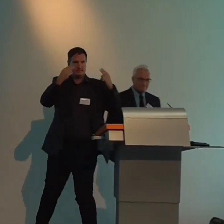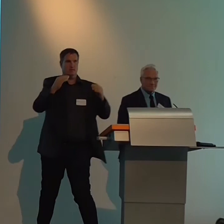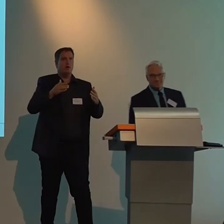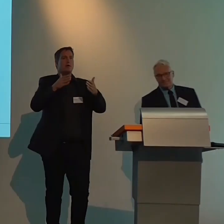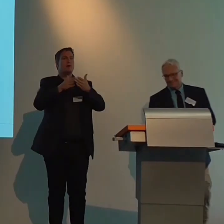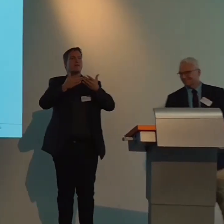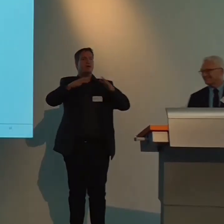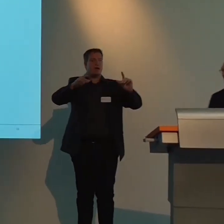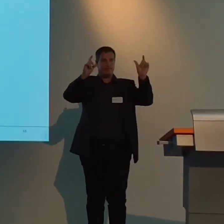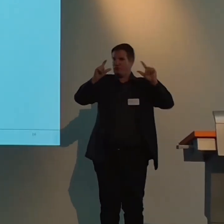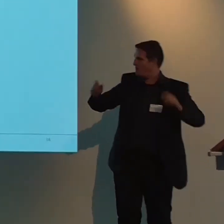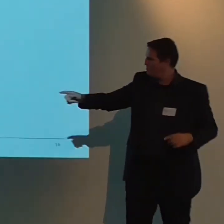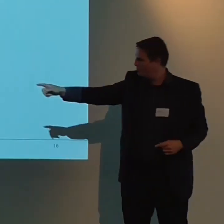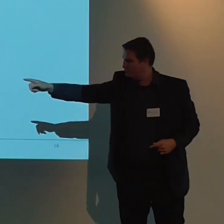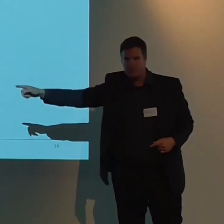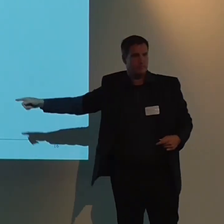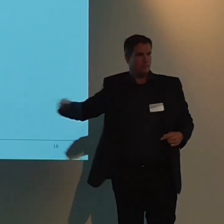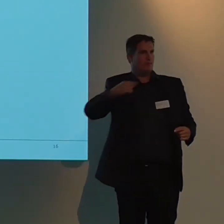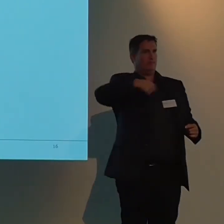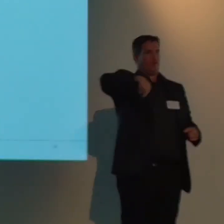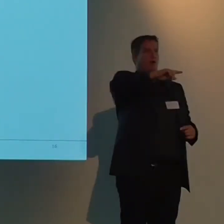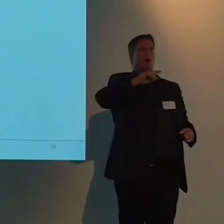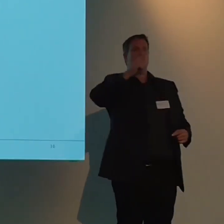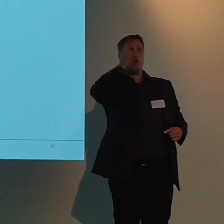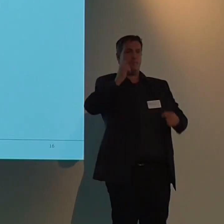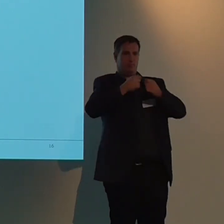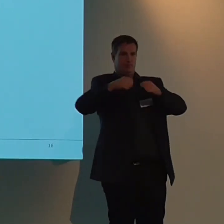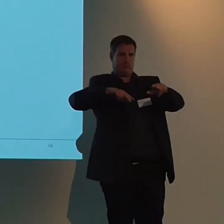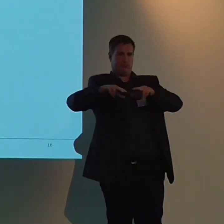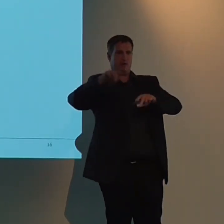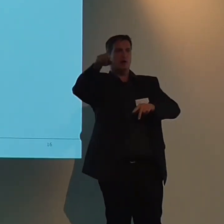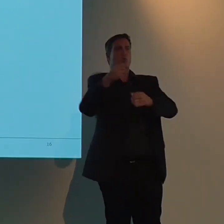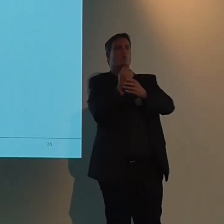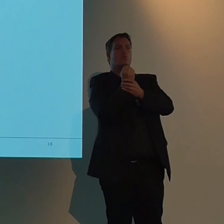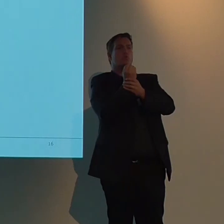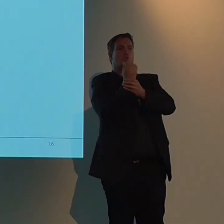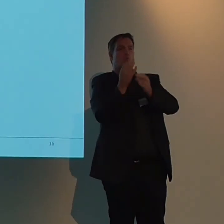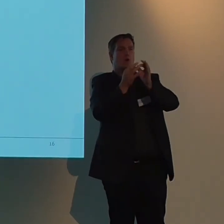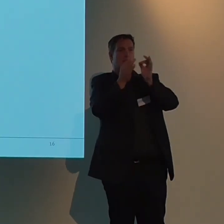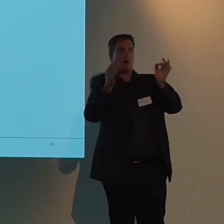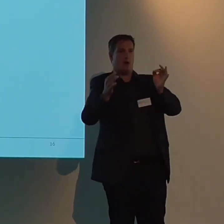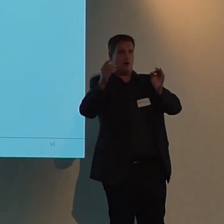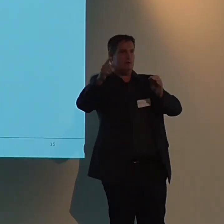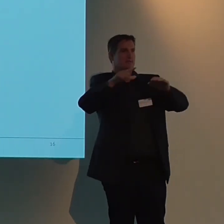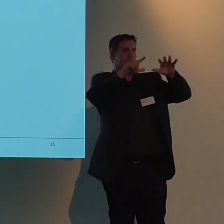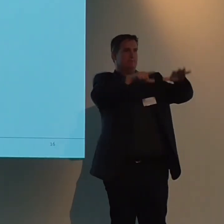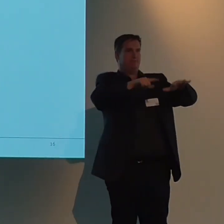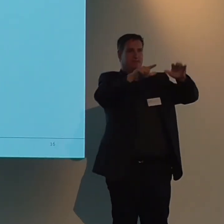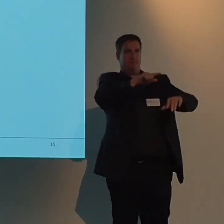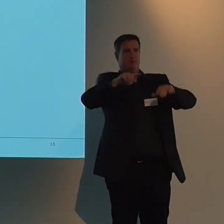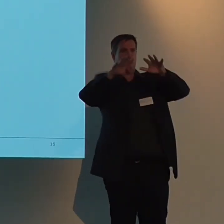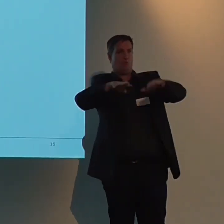Veranstaltung. Ja, auch von meiner Seite ganz herzlichen Dank. Die Hinweise, die Sie gegeben haben, hier zu der